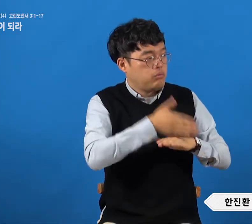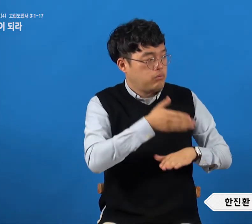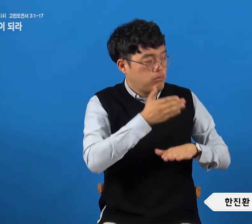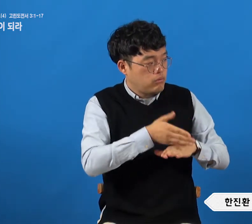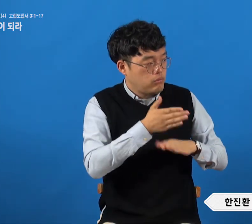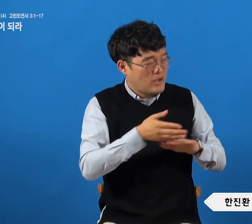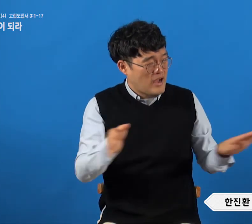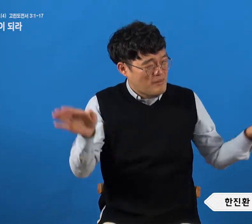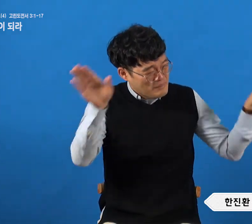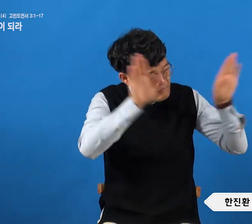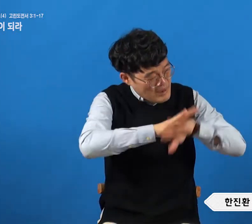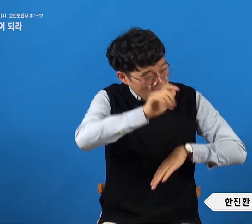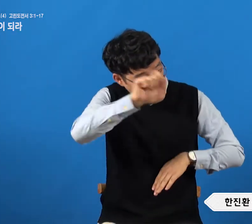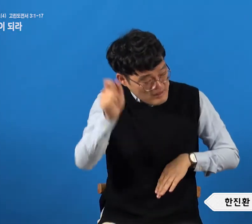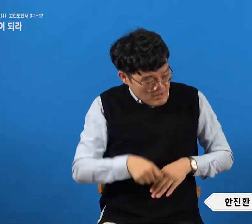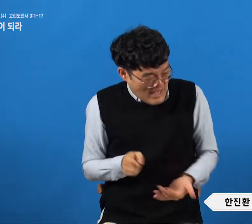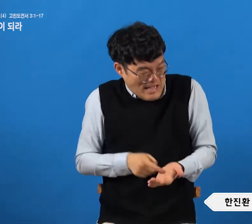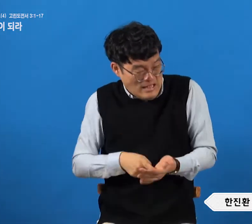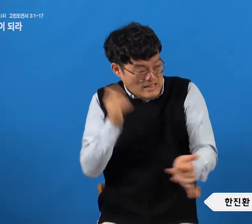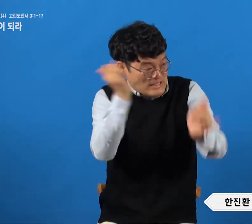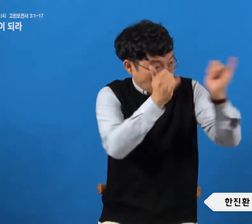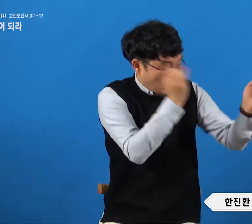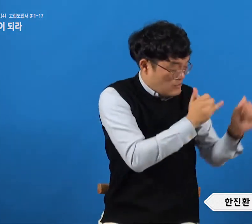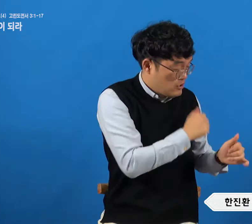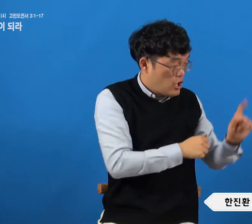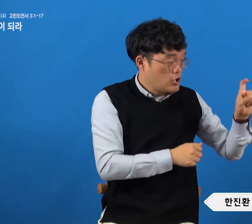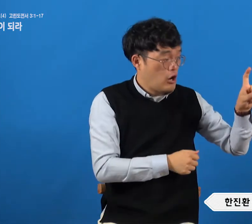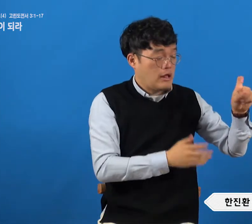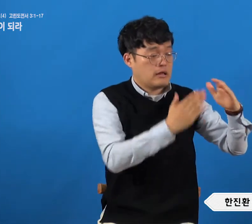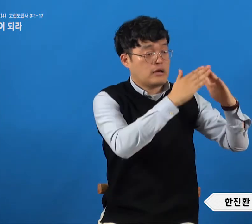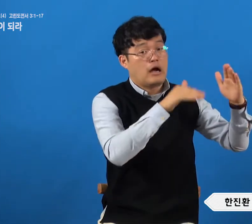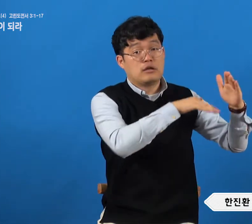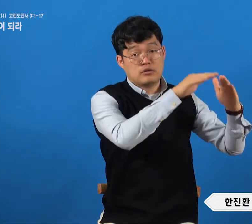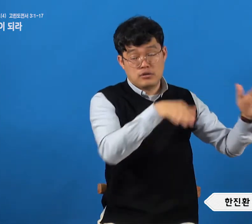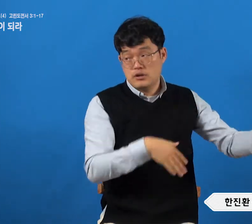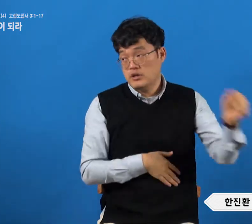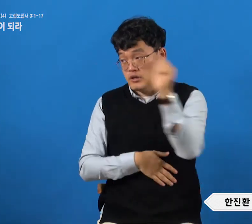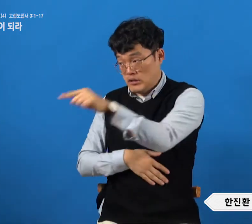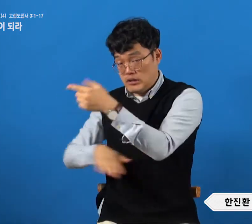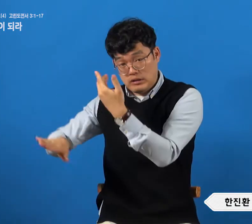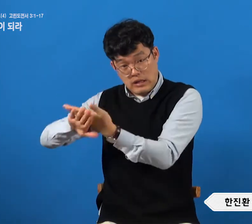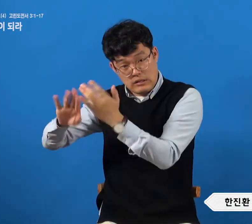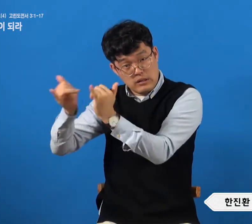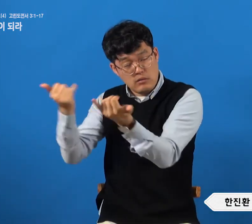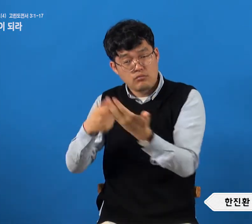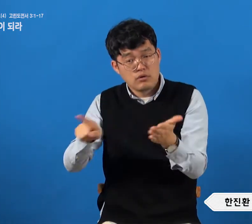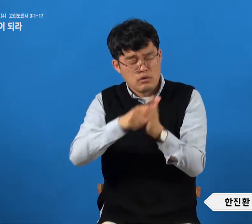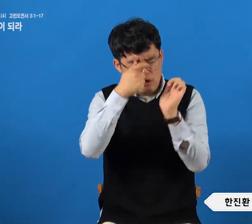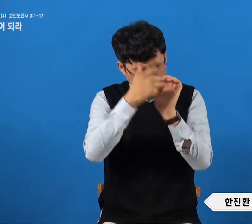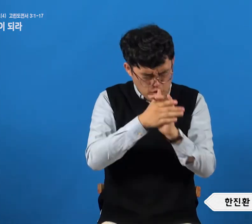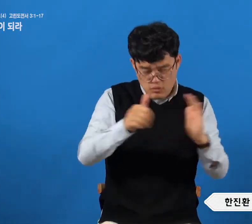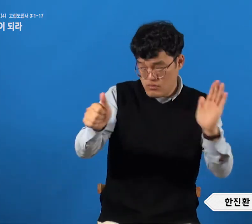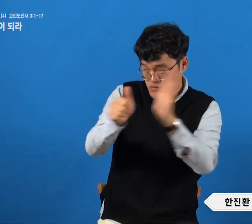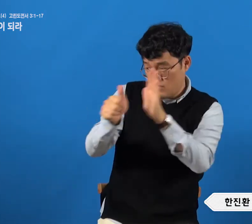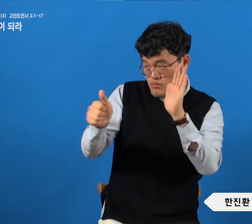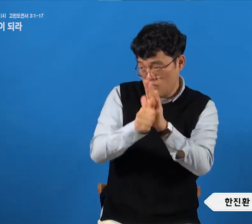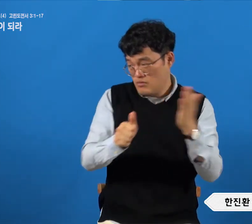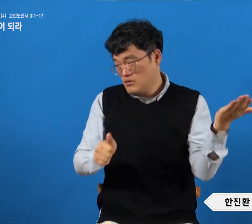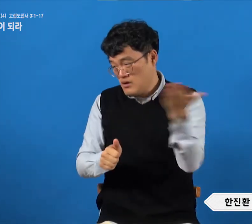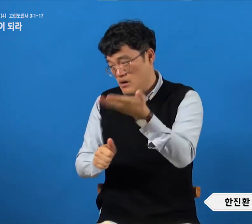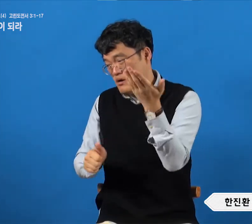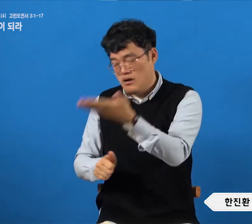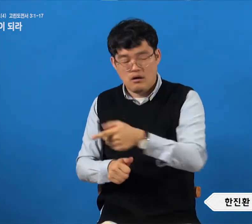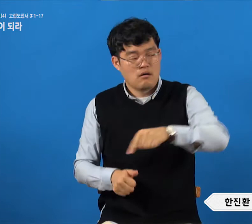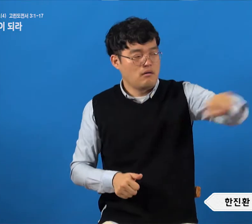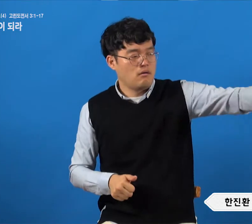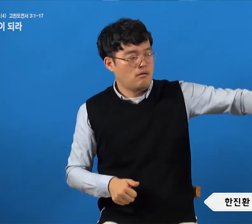감사한지요. 그렇게 한밤중에 급하게 연락했는데 11가정이 일어나서 다른 성도를 위해서 그렇게 기도한 것이 얼마나